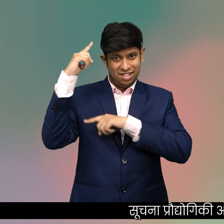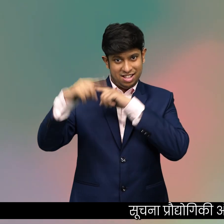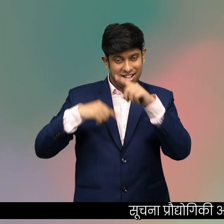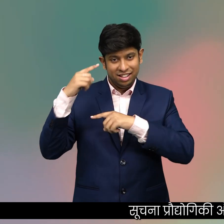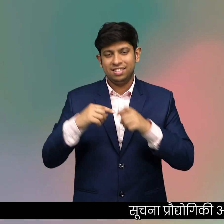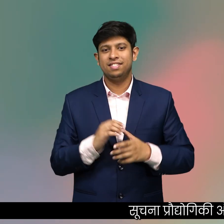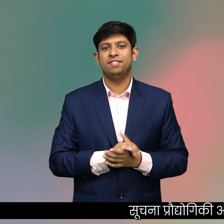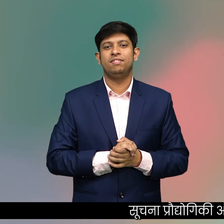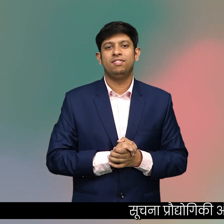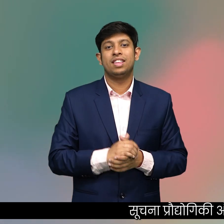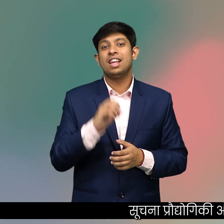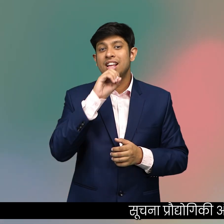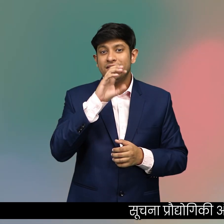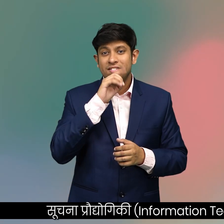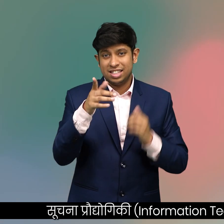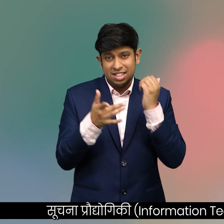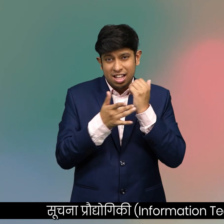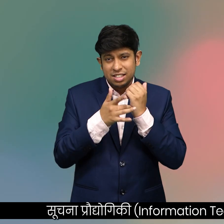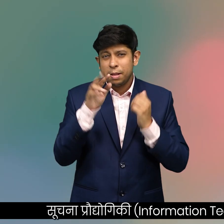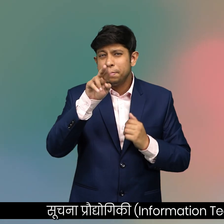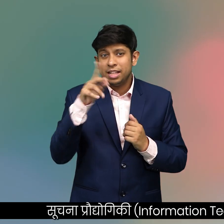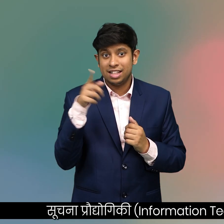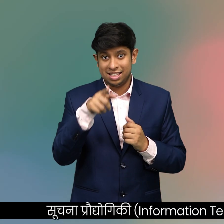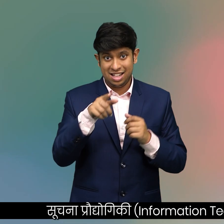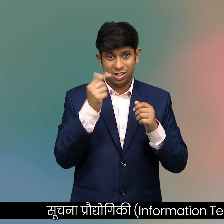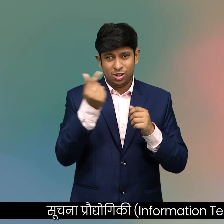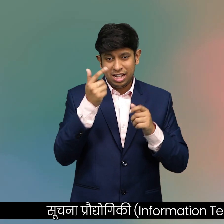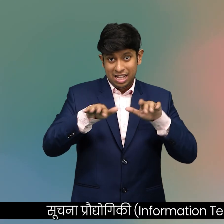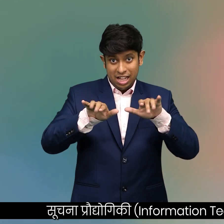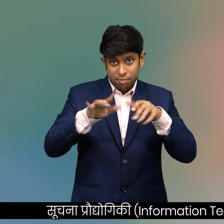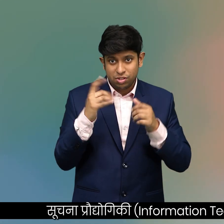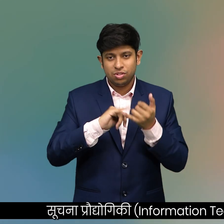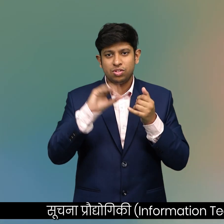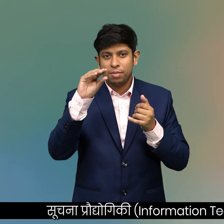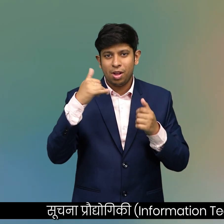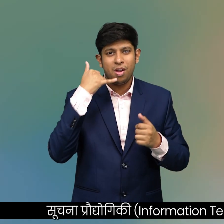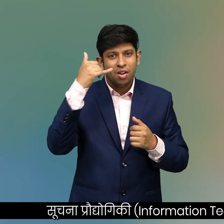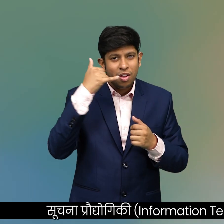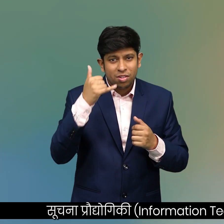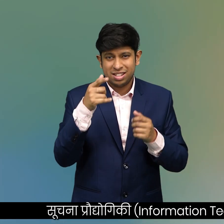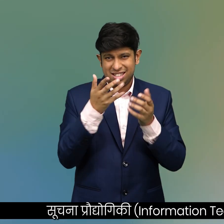विद्युत उपकरण उद्योग। सूचना प्रौद्योगिकी का मतलब है